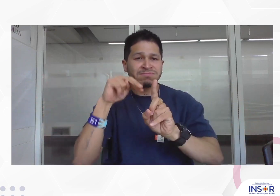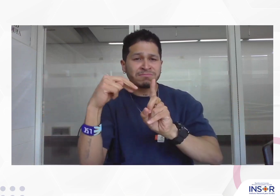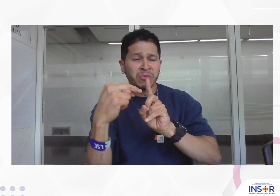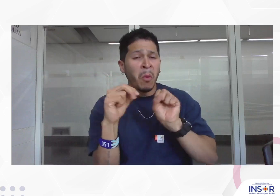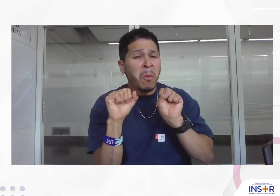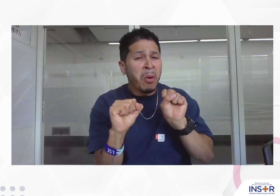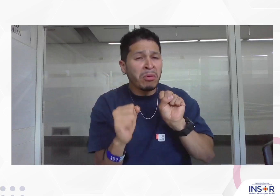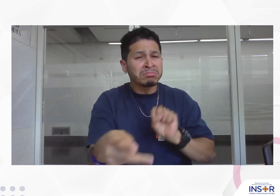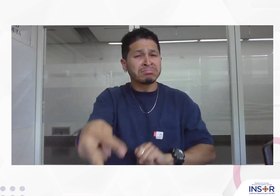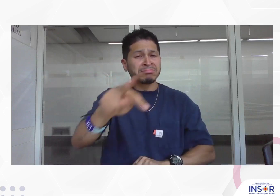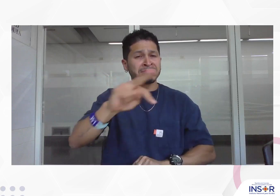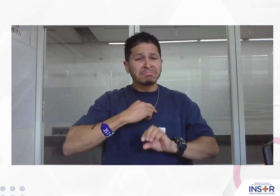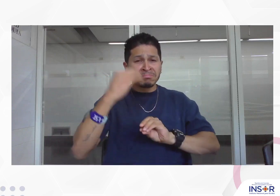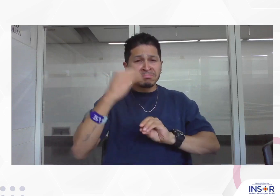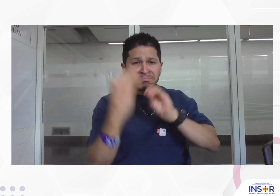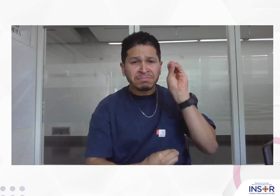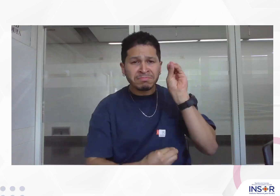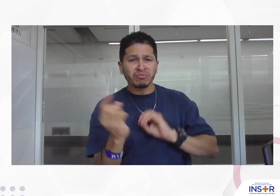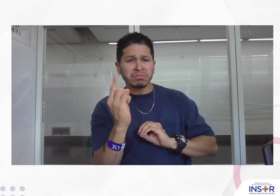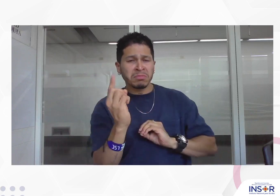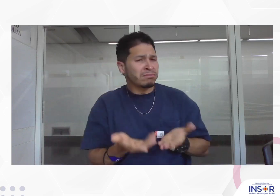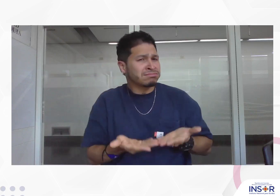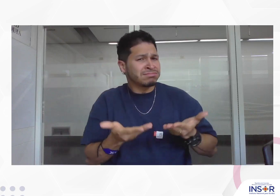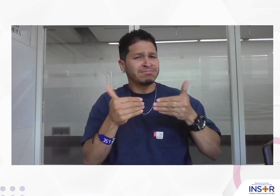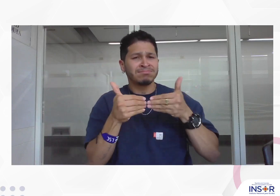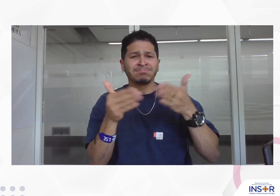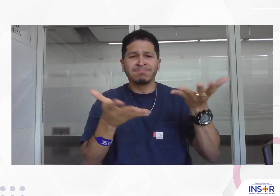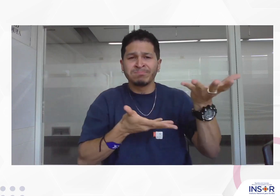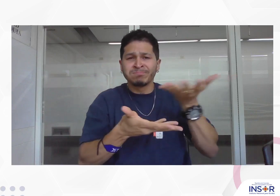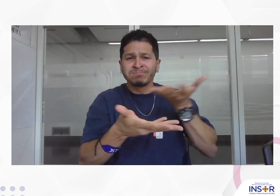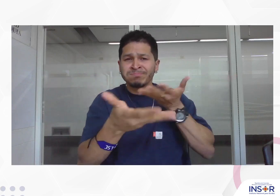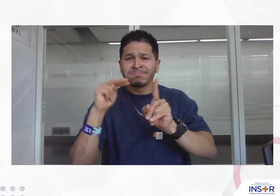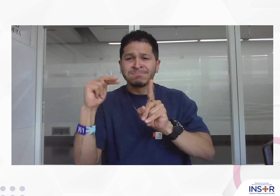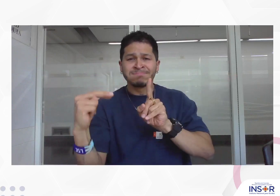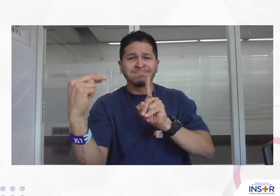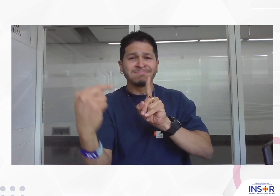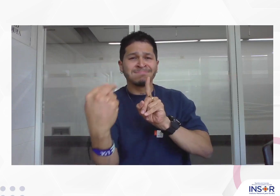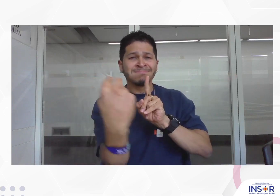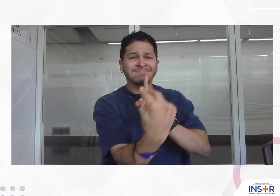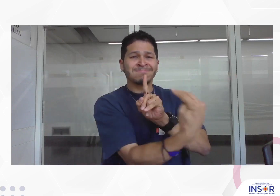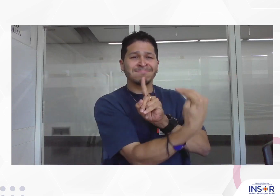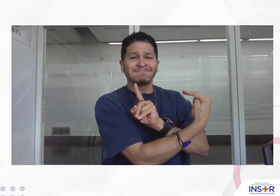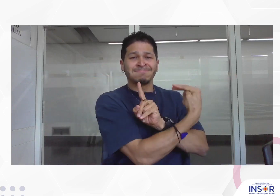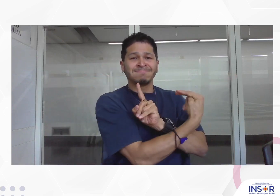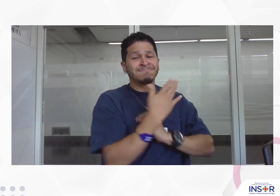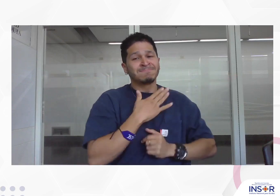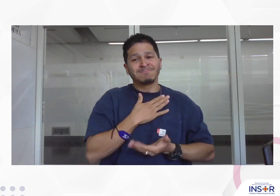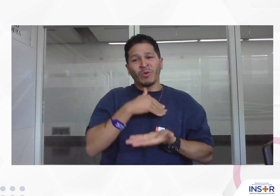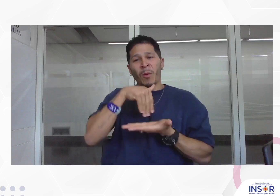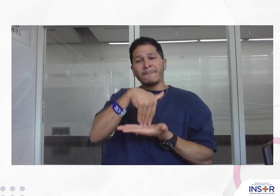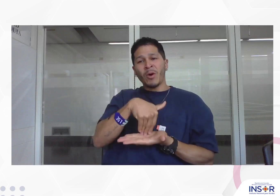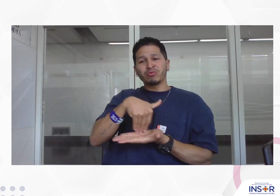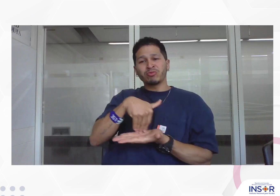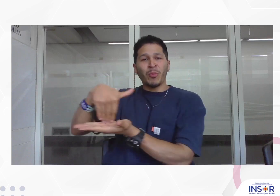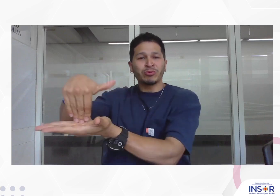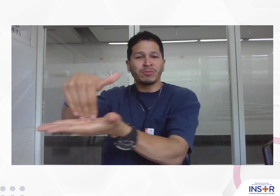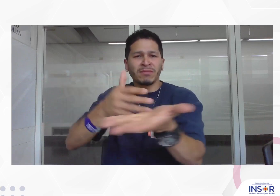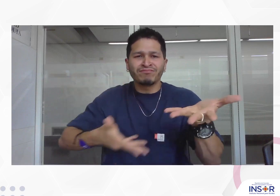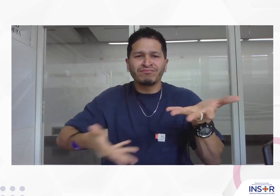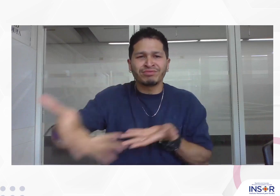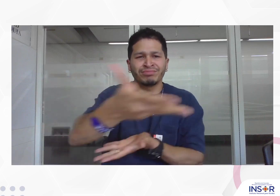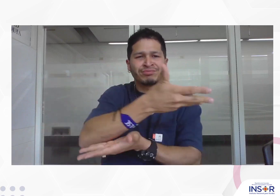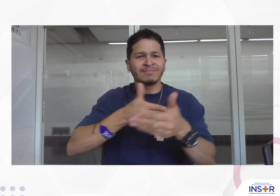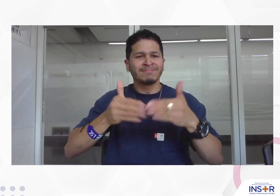señas. El sordismo está allí para construir desde diferentes perspectivas, para que hayan debates desde las diferentes posturas